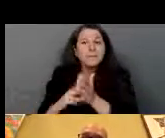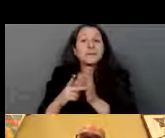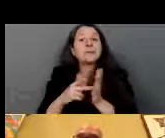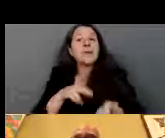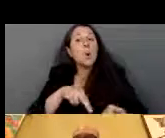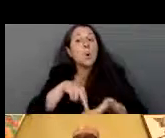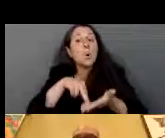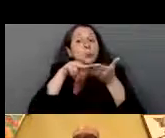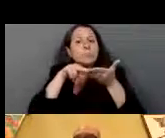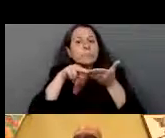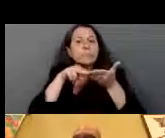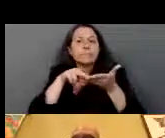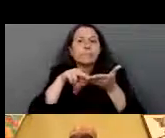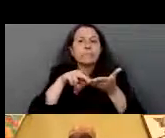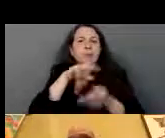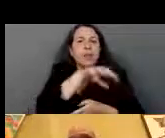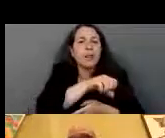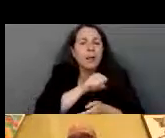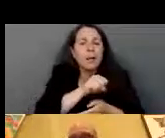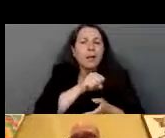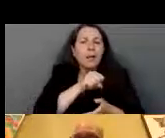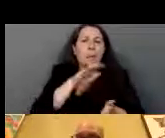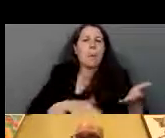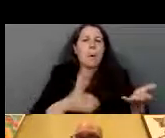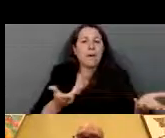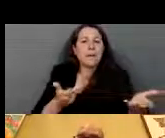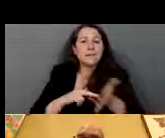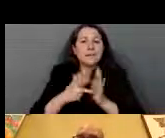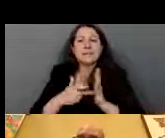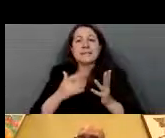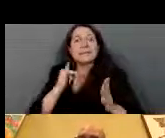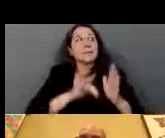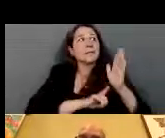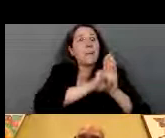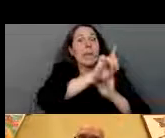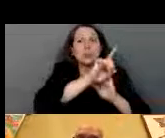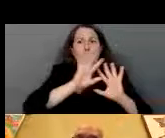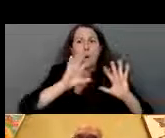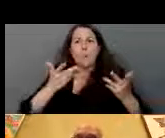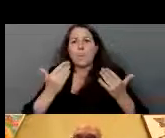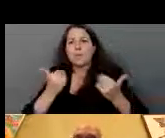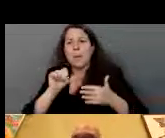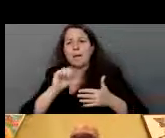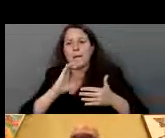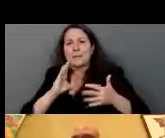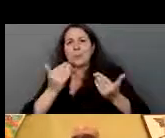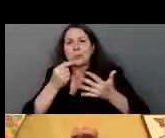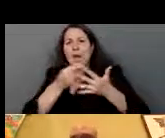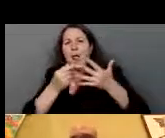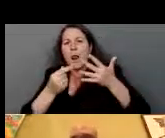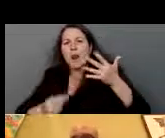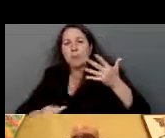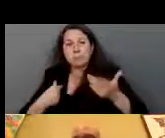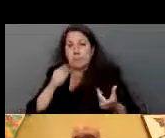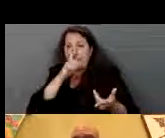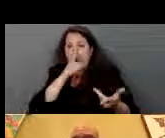peut prendre pour finalement passer à travers une vague de chaleur. Mais clairement, les autorités, la ville, ils